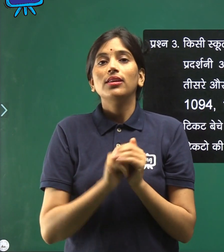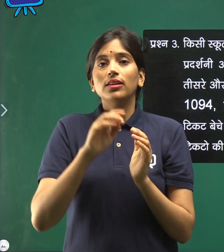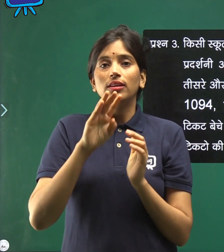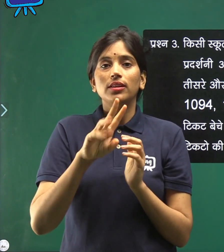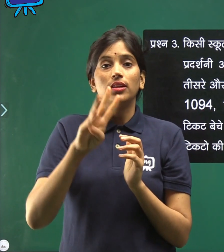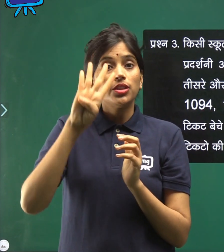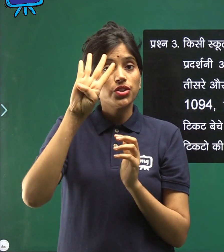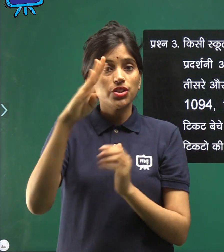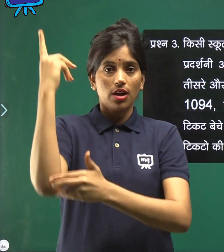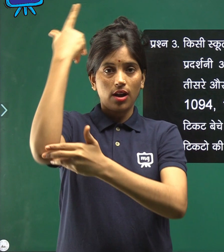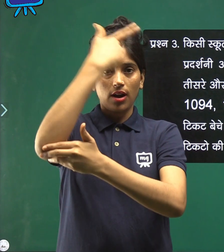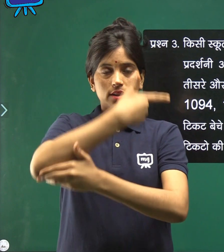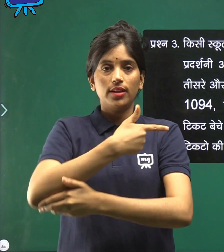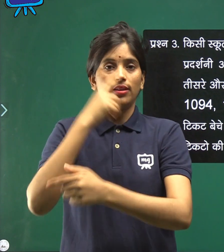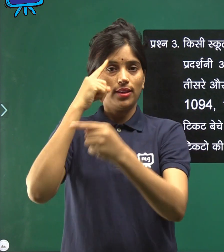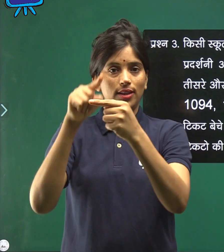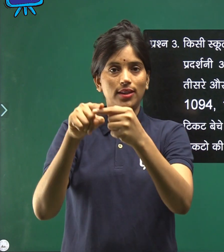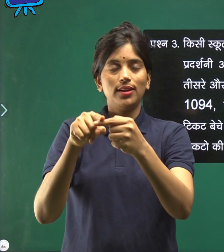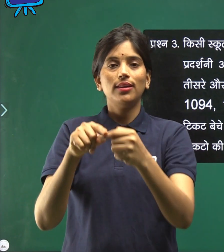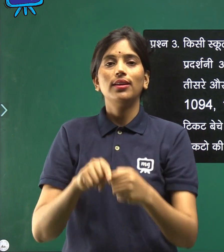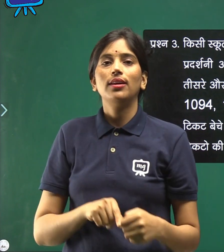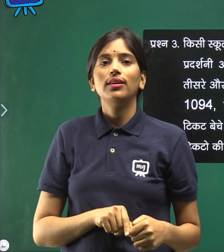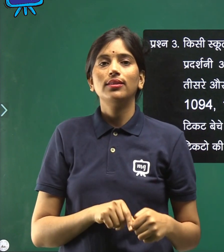4 दिन के लिए